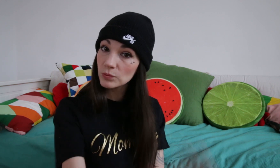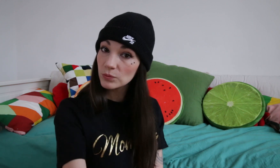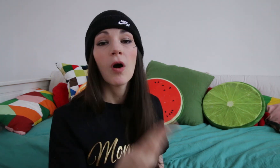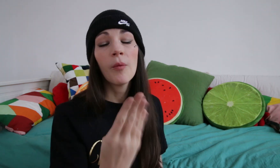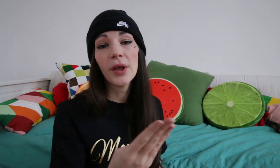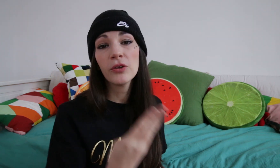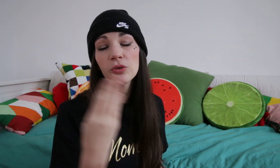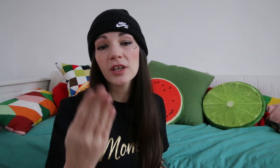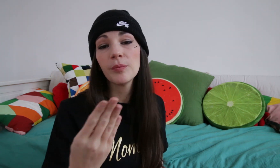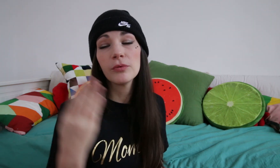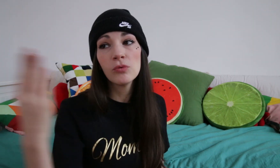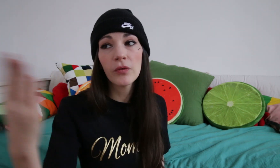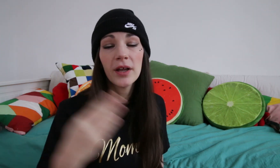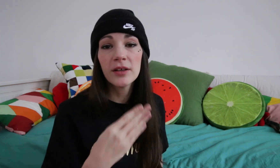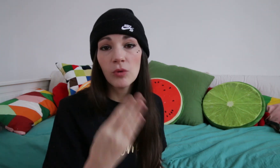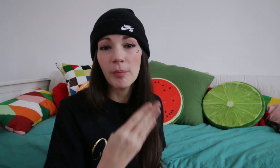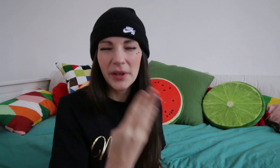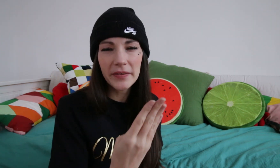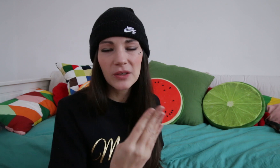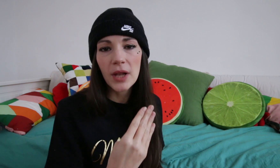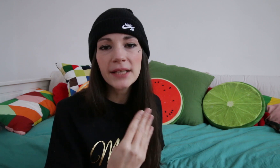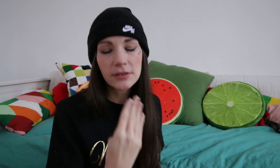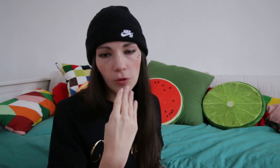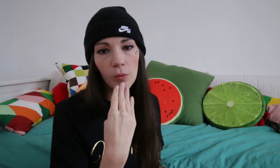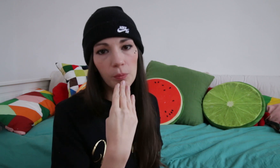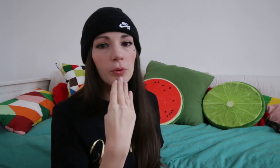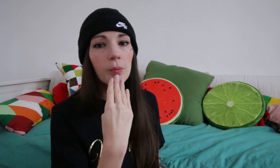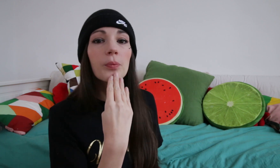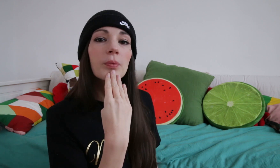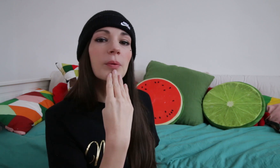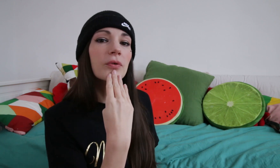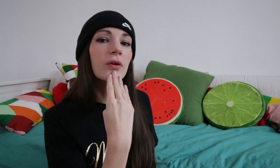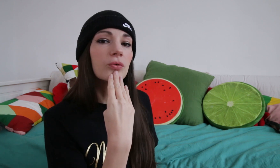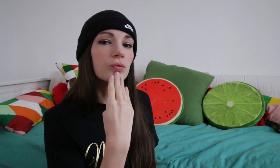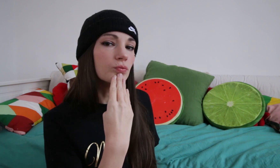En période de grippe où on a les doigts bien dégueulasses, on peut les poser en dessous.